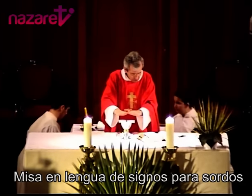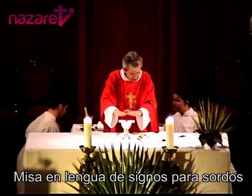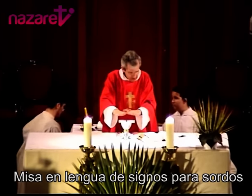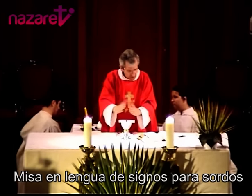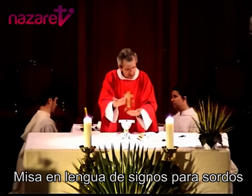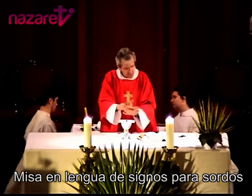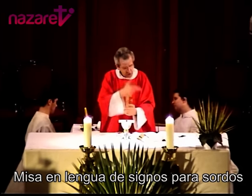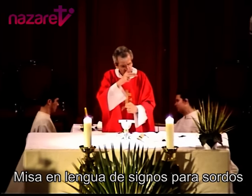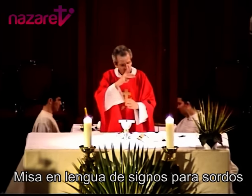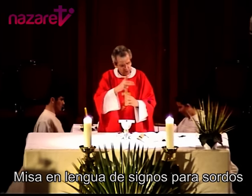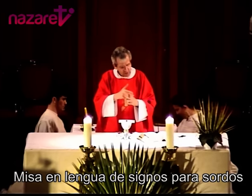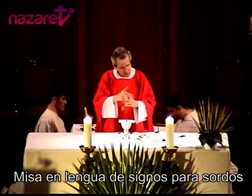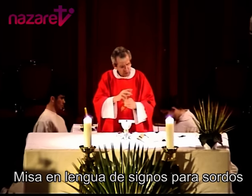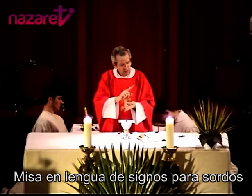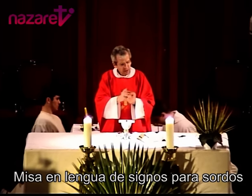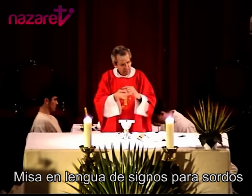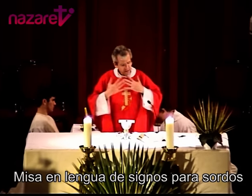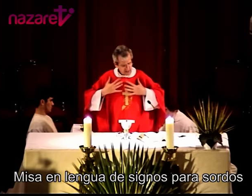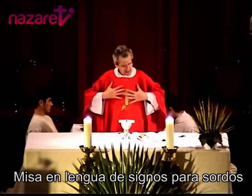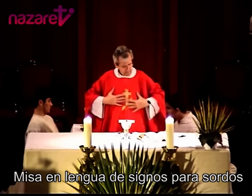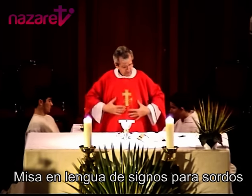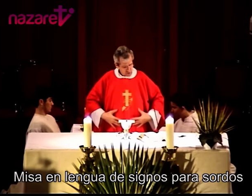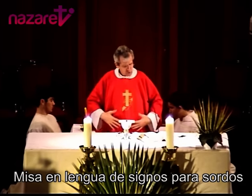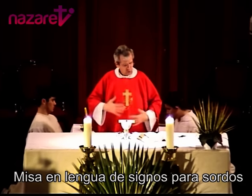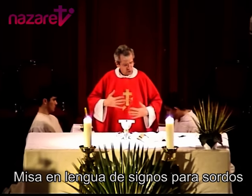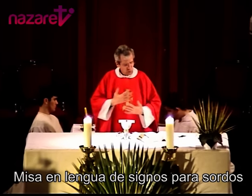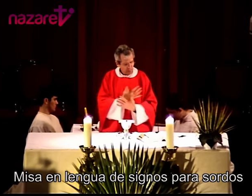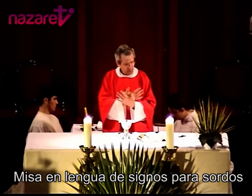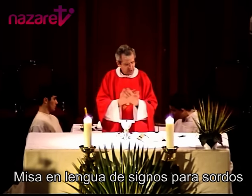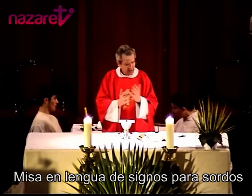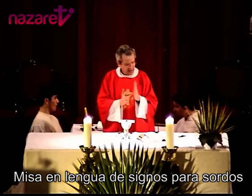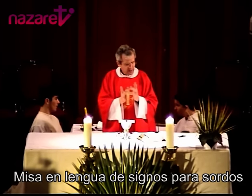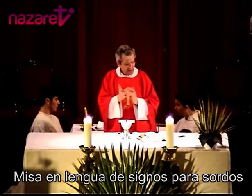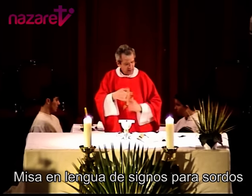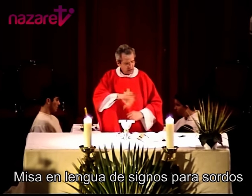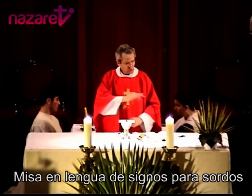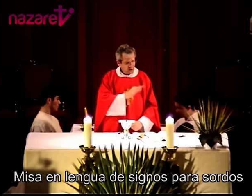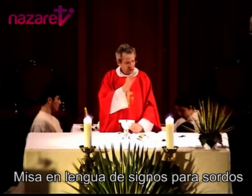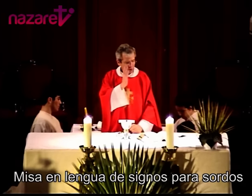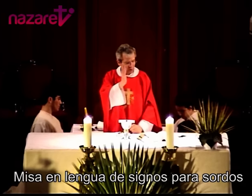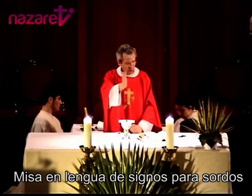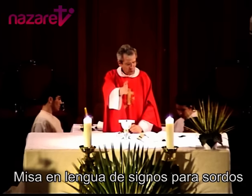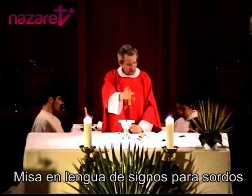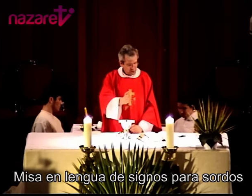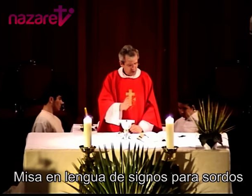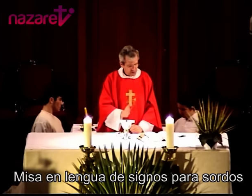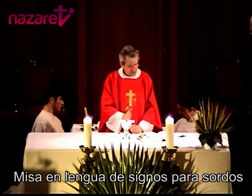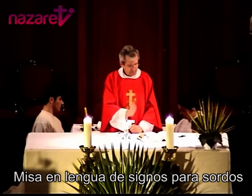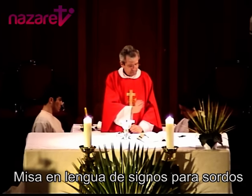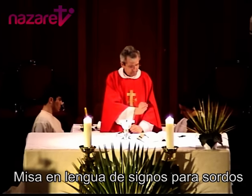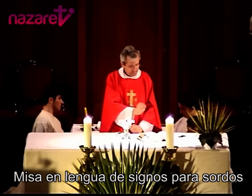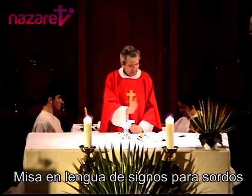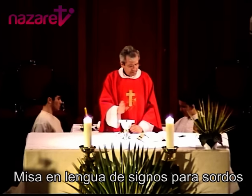esos dones con la efusión de tu Espíritu, de manera que sean para nosotros cuerpo y sangre de Jesucristo nuestro